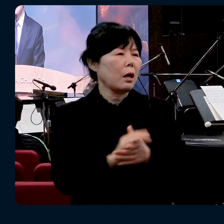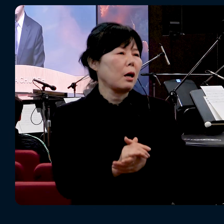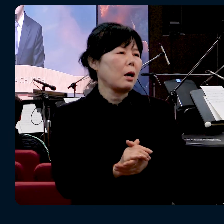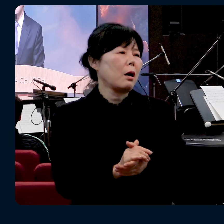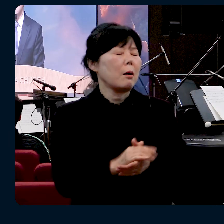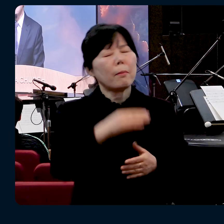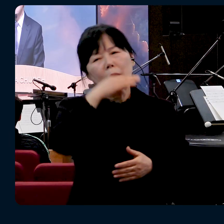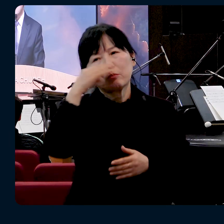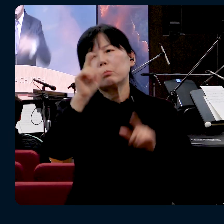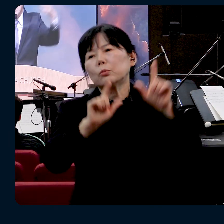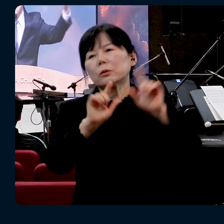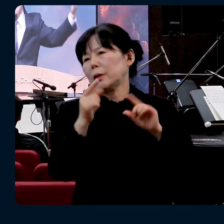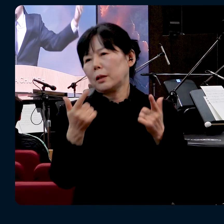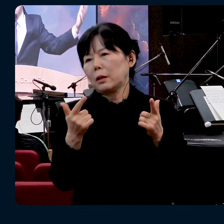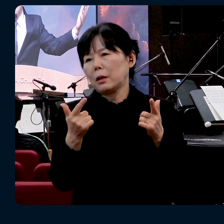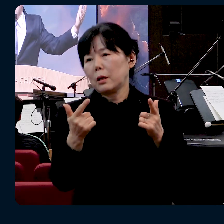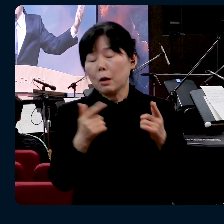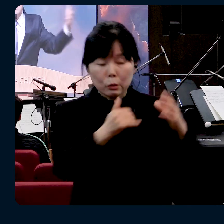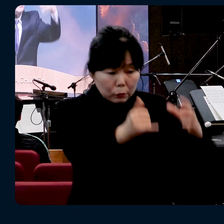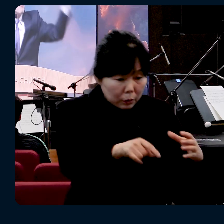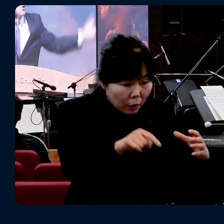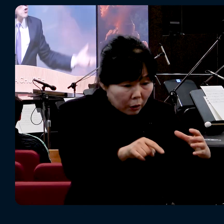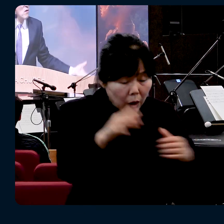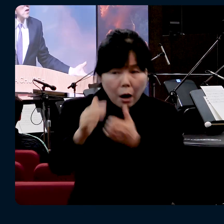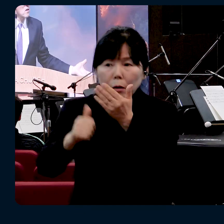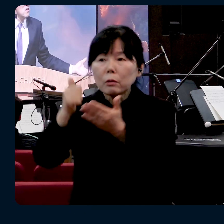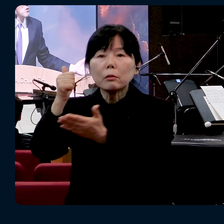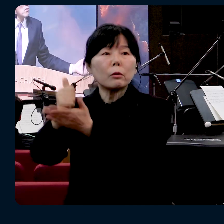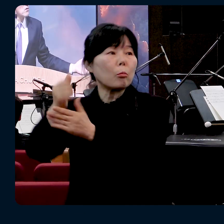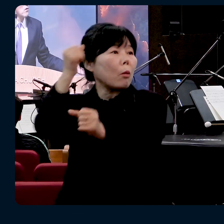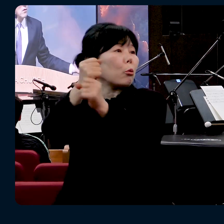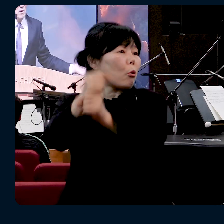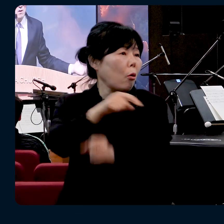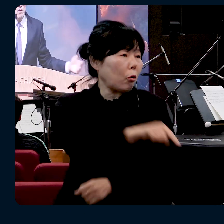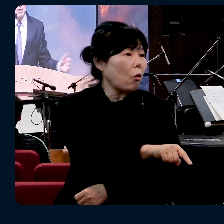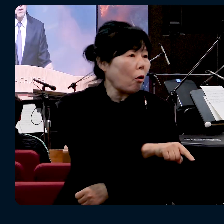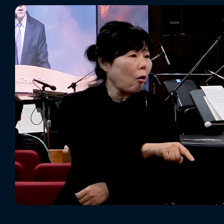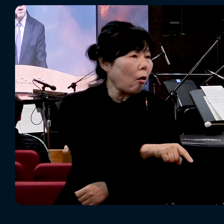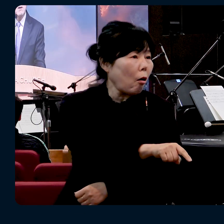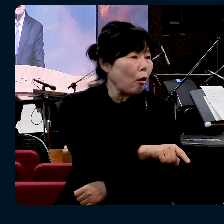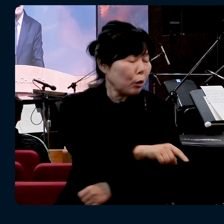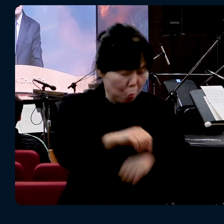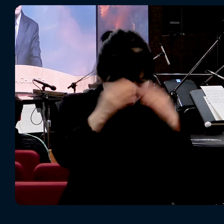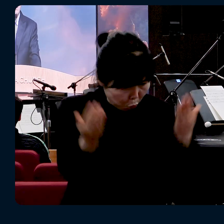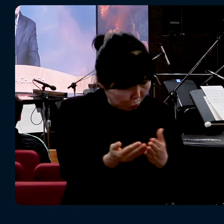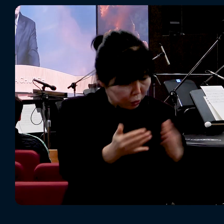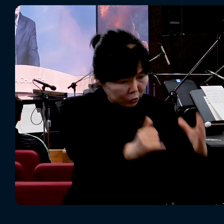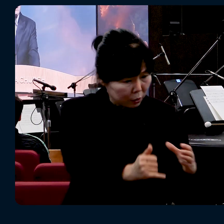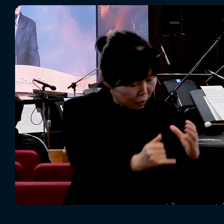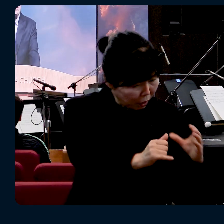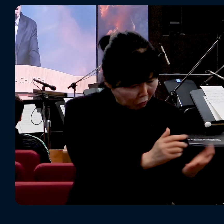심각한 문제가 있습니다. 이 세상을 하나님 만드셨는데 이걸 다 버려야 된다 뜻이죠, 그렇죠? 예,